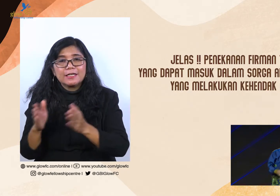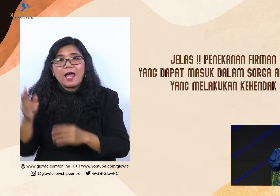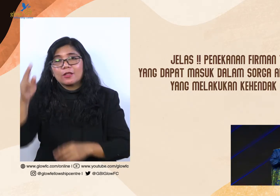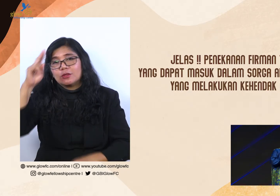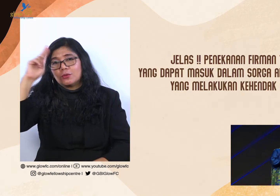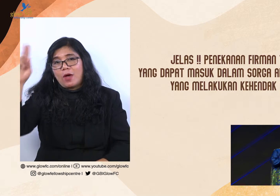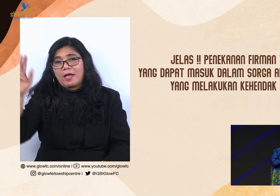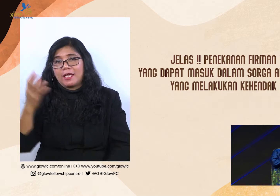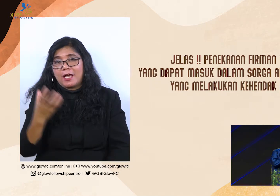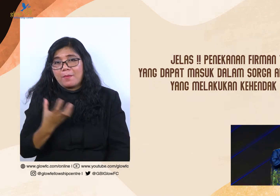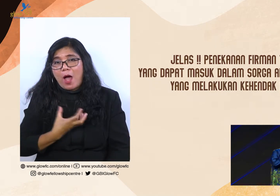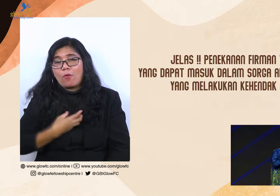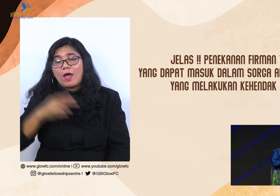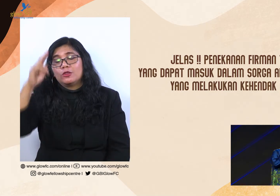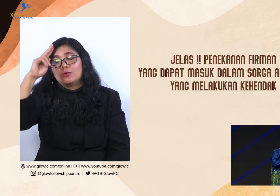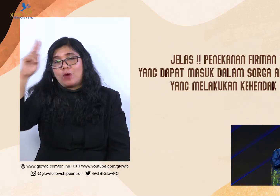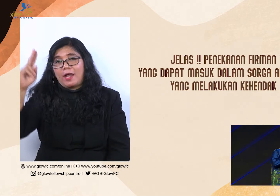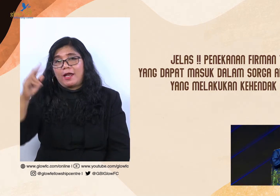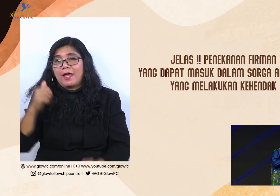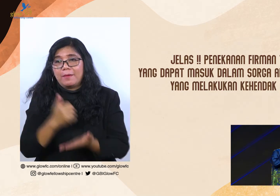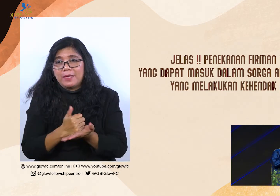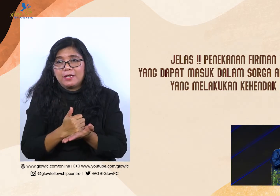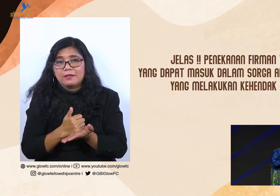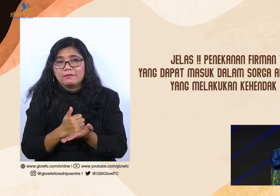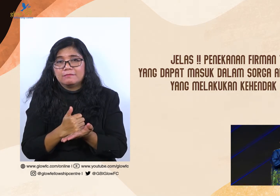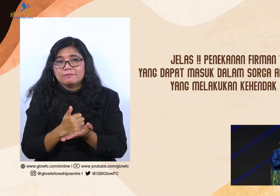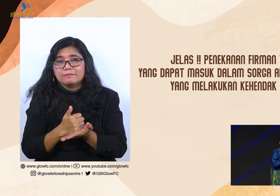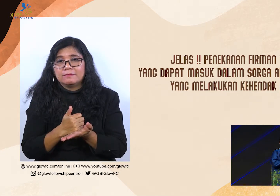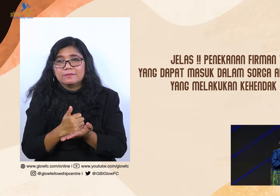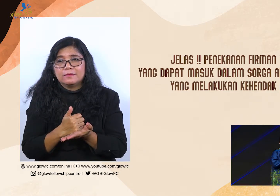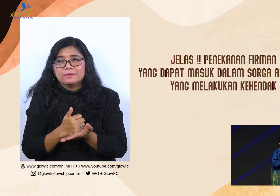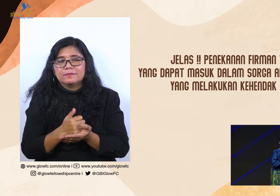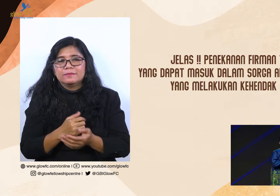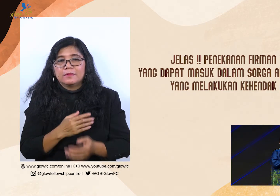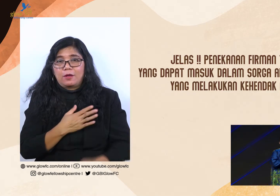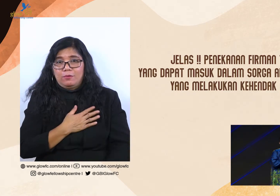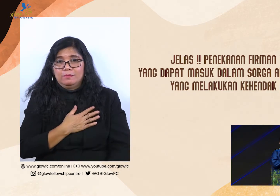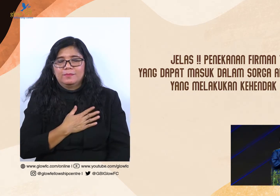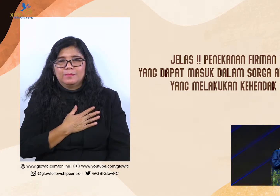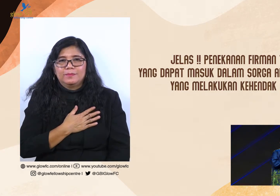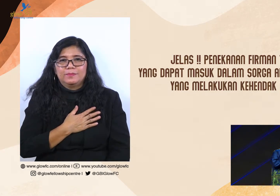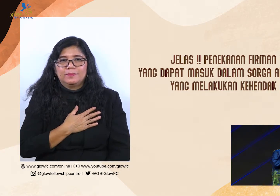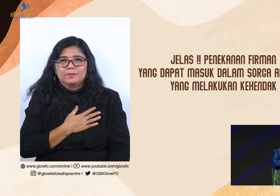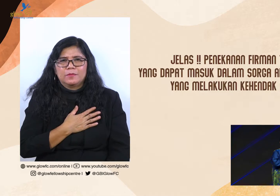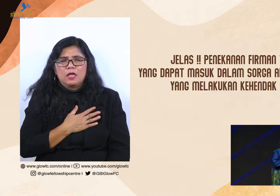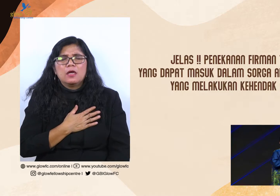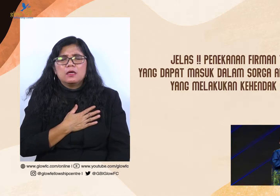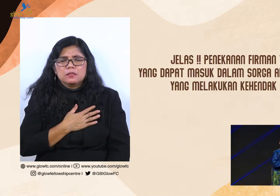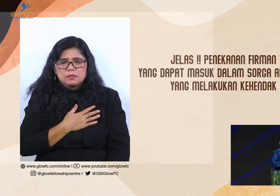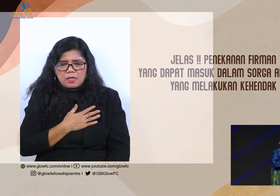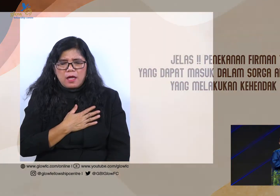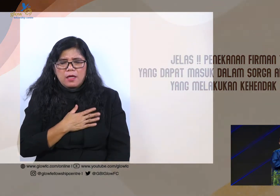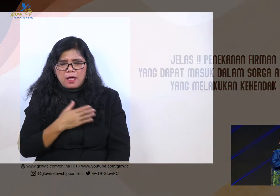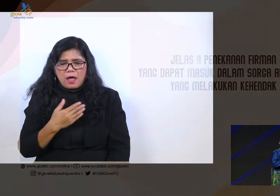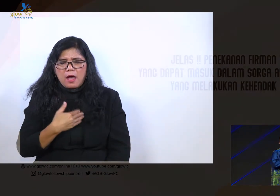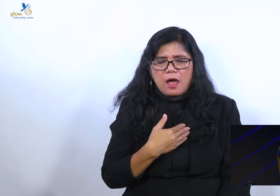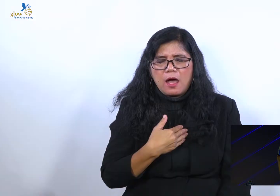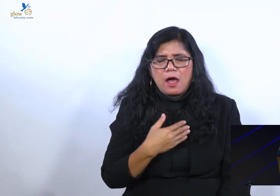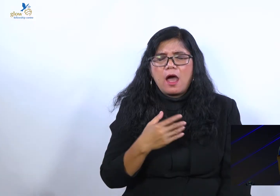Taruh tangan kanan sudah di dada. Sama-sama bilang sama saya, saya harus melakukan kendakalah.